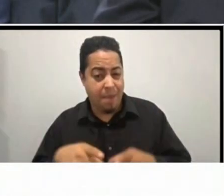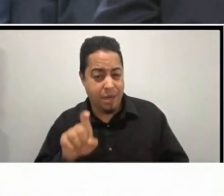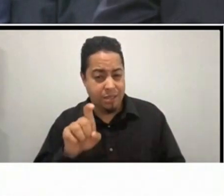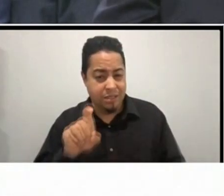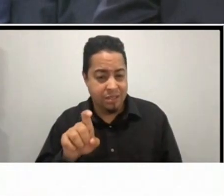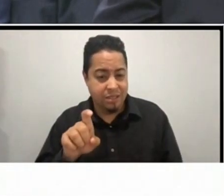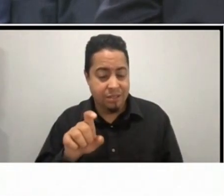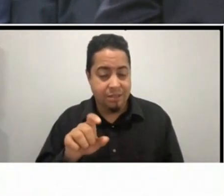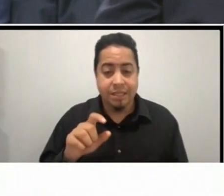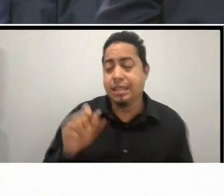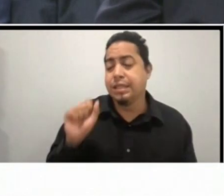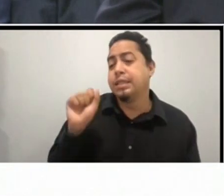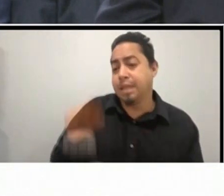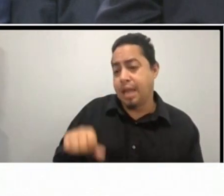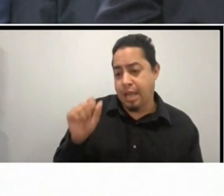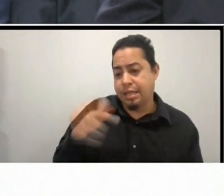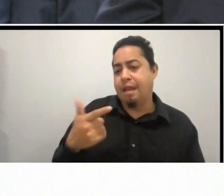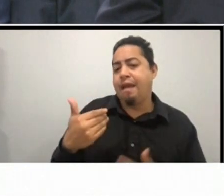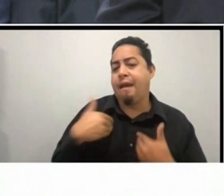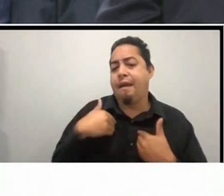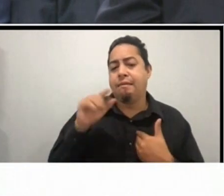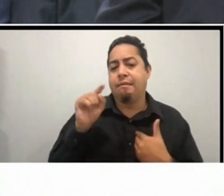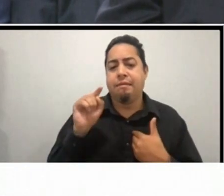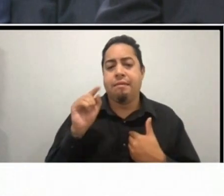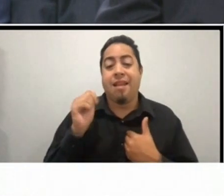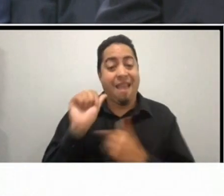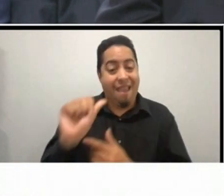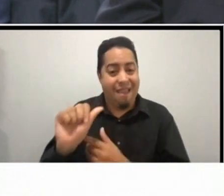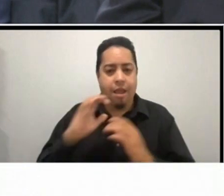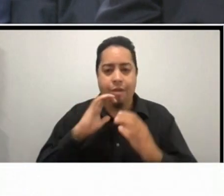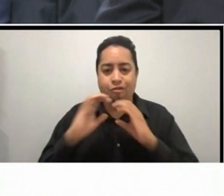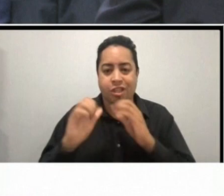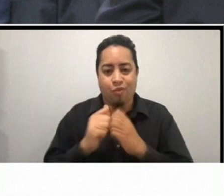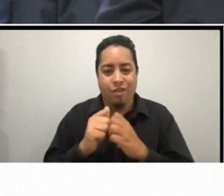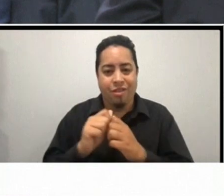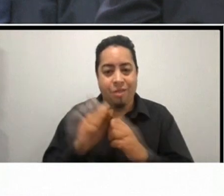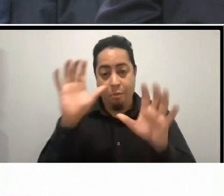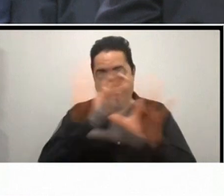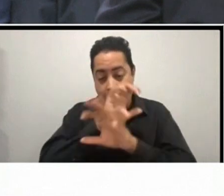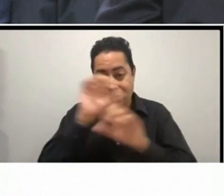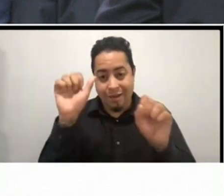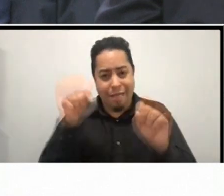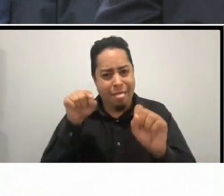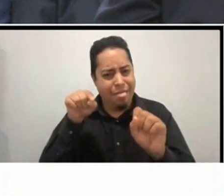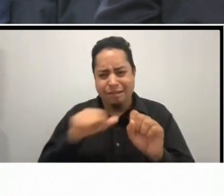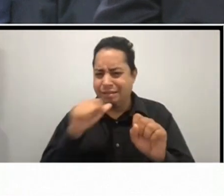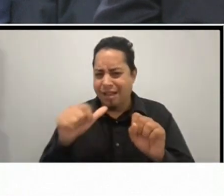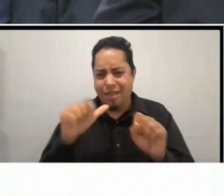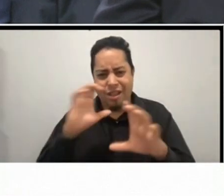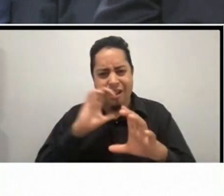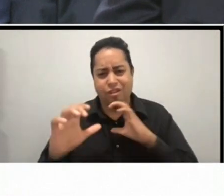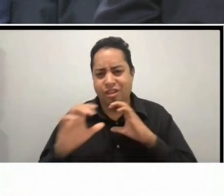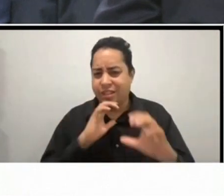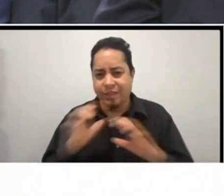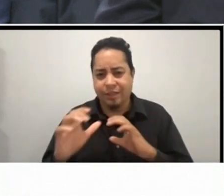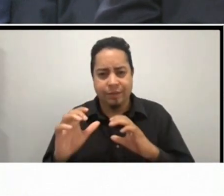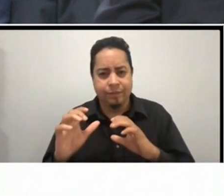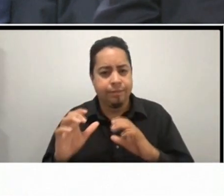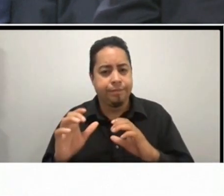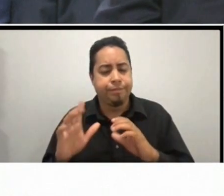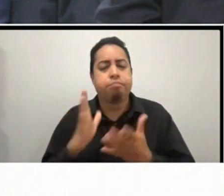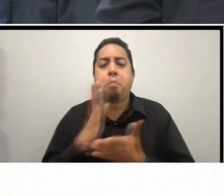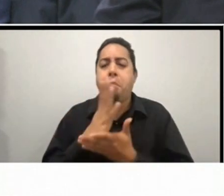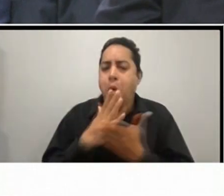appuyant sur les responsables des principaux États en jeu lors de la bataille électorale, à faire rejeter certains bulletins de vote